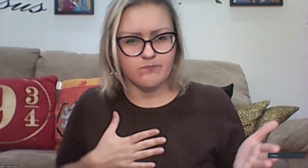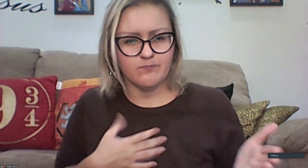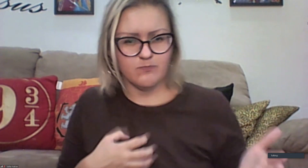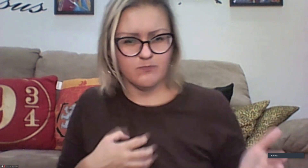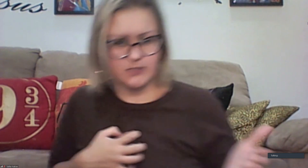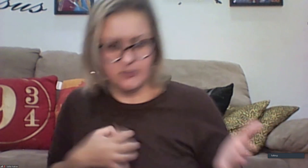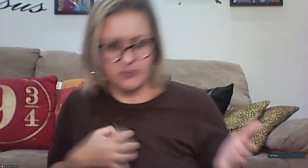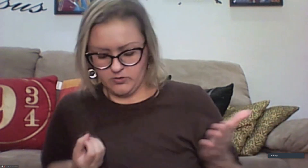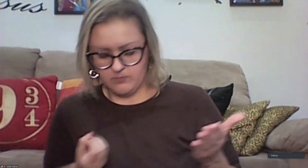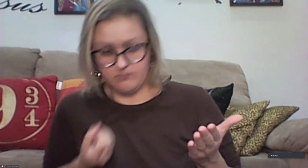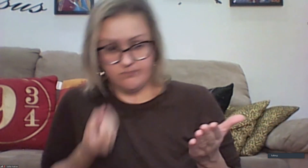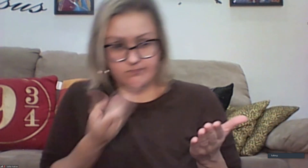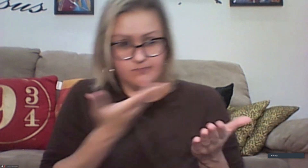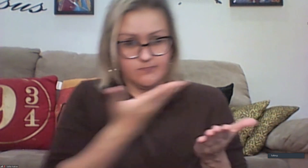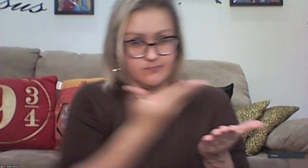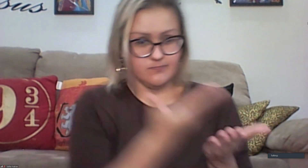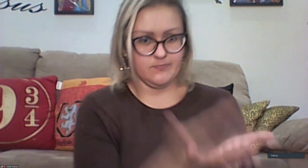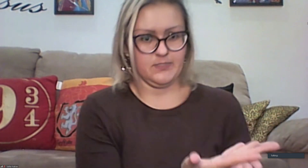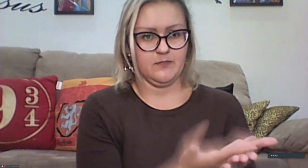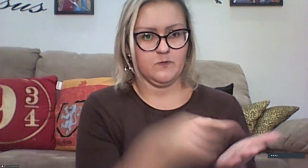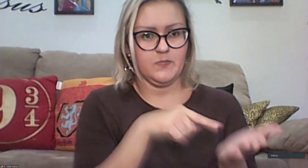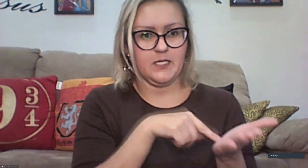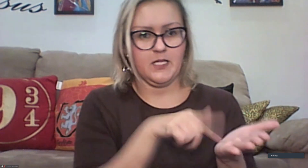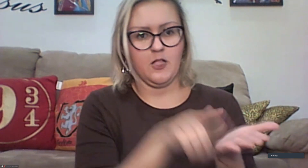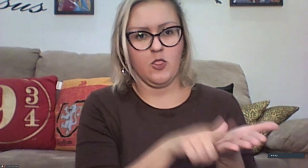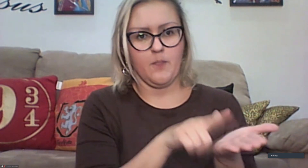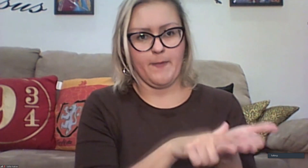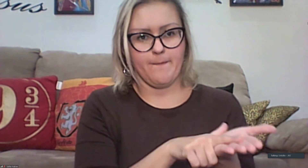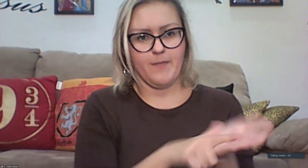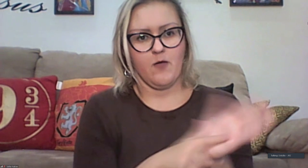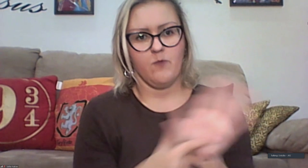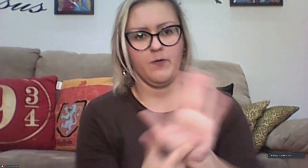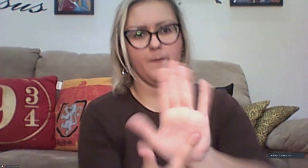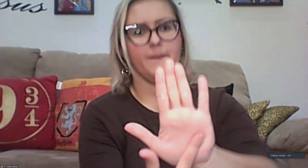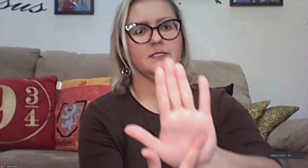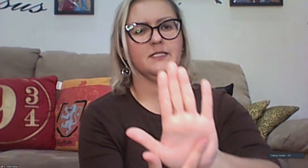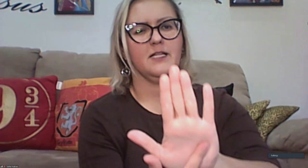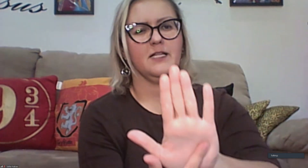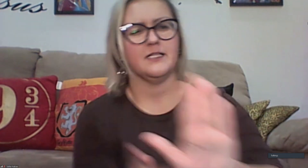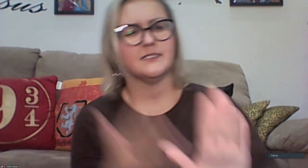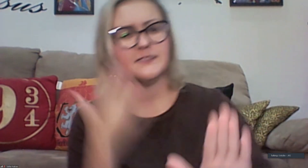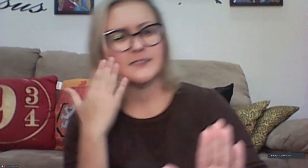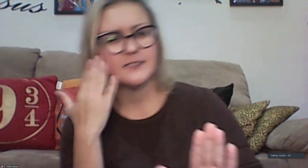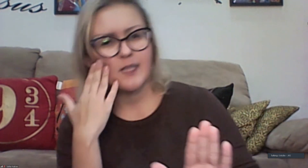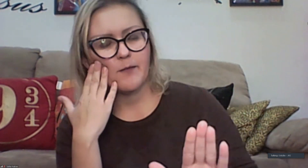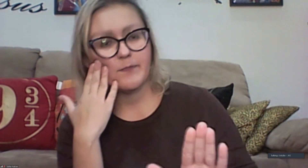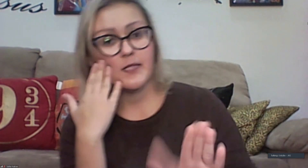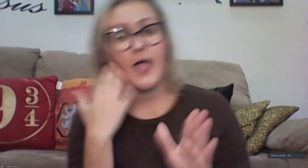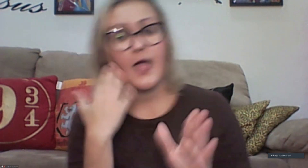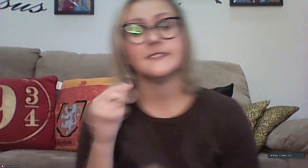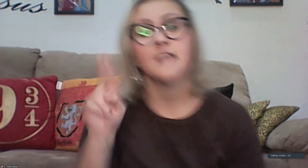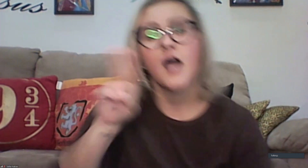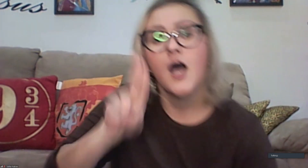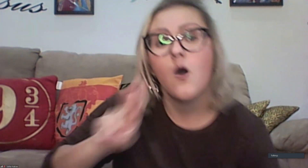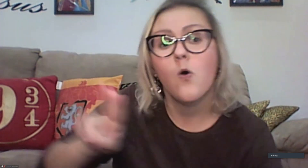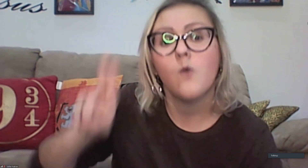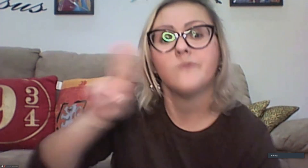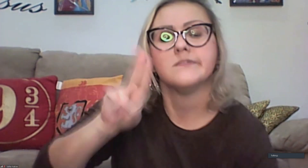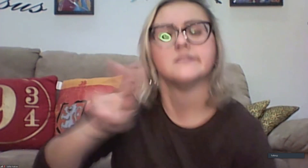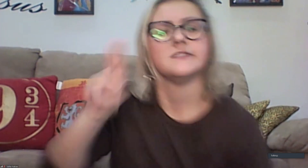melhor o ensino, essa expressão do surdo no papel, não através da letra, mas através de figuras,